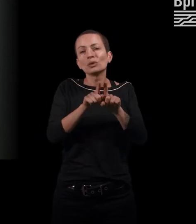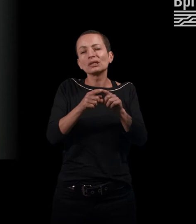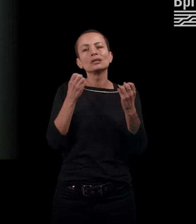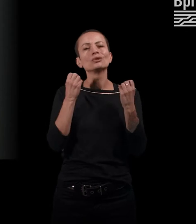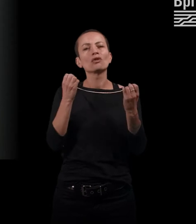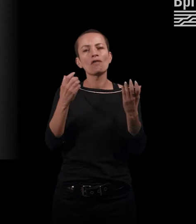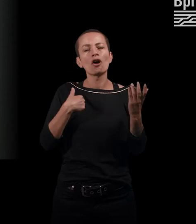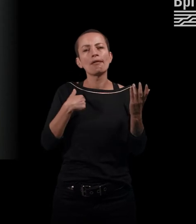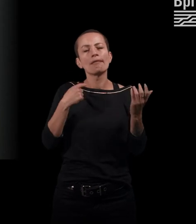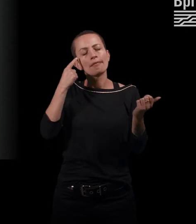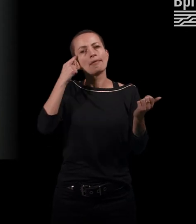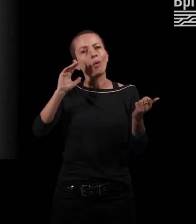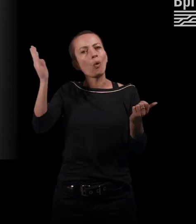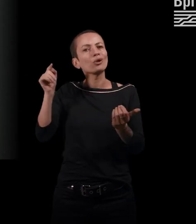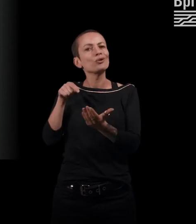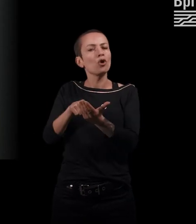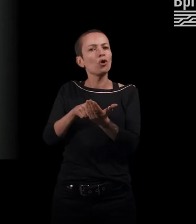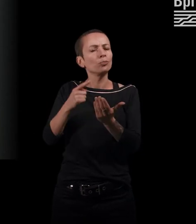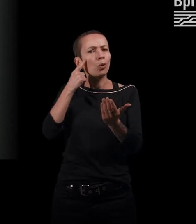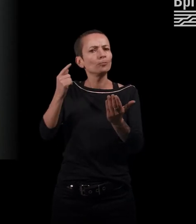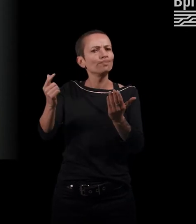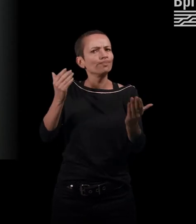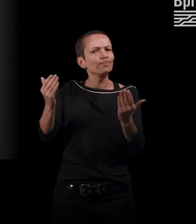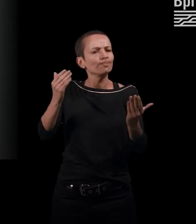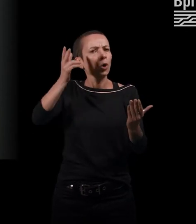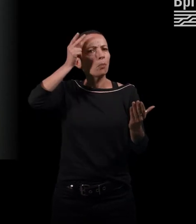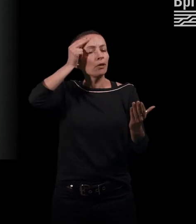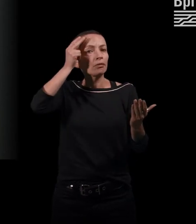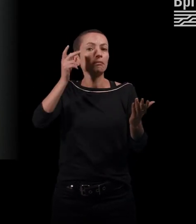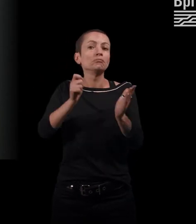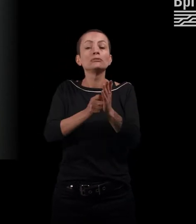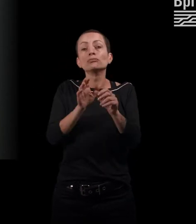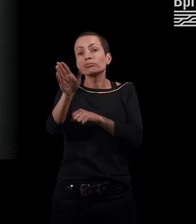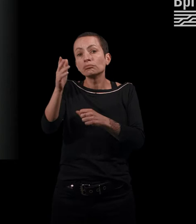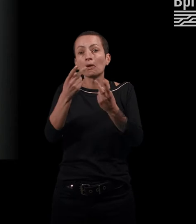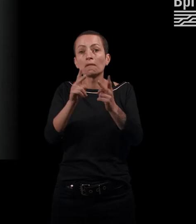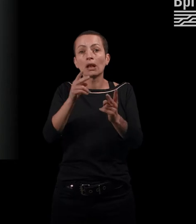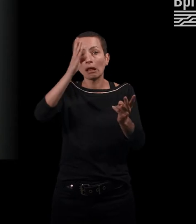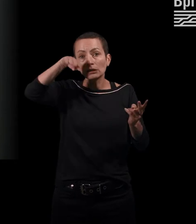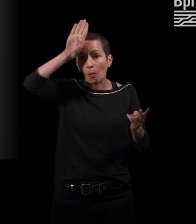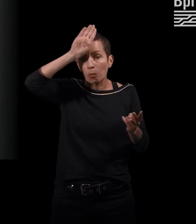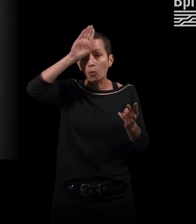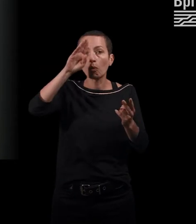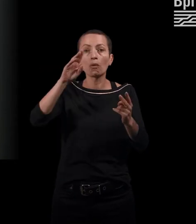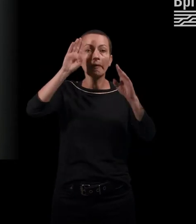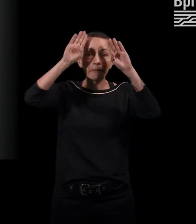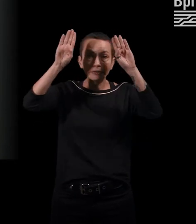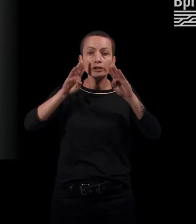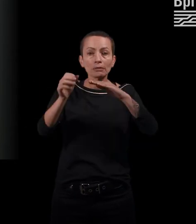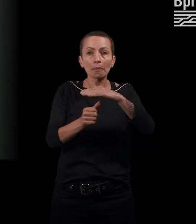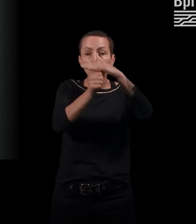souvent des parallèles entre les lieux pour essayer de comprendre. Et quand on va dans des villes comme Istanbul, comme Le